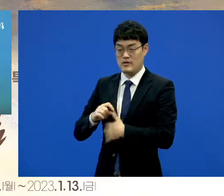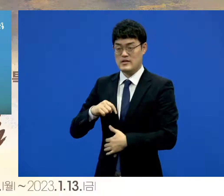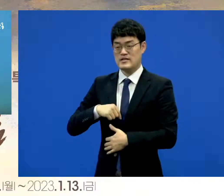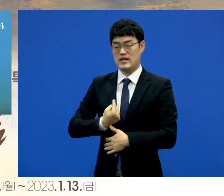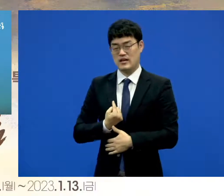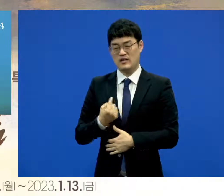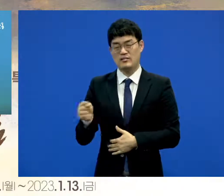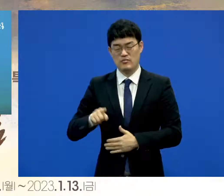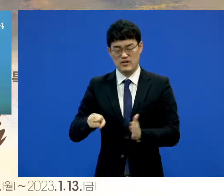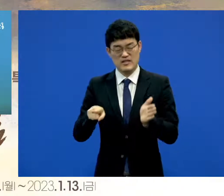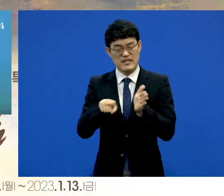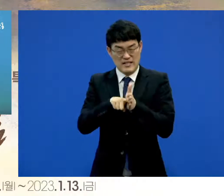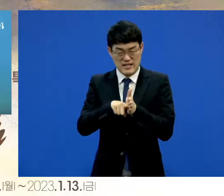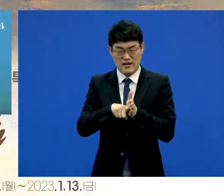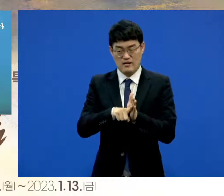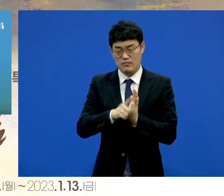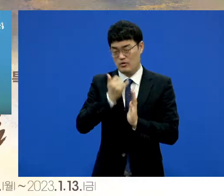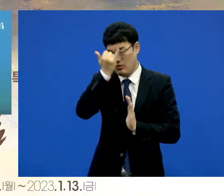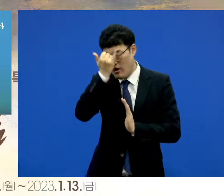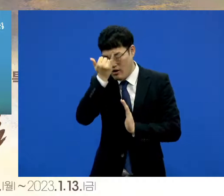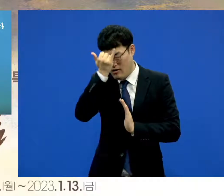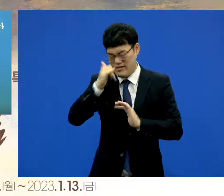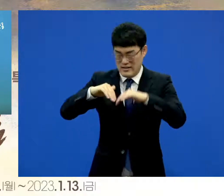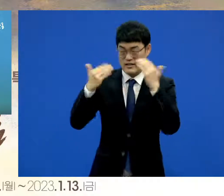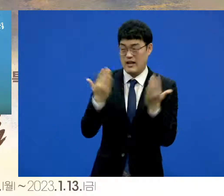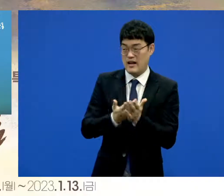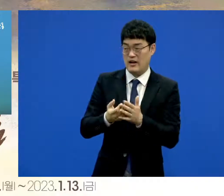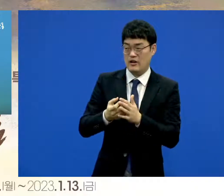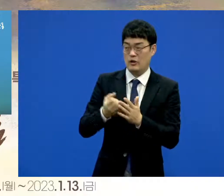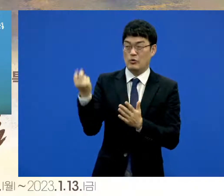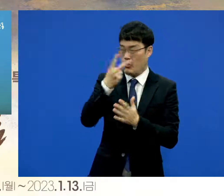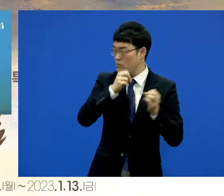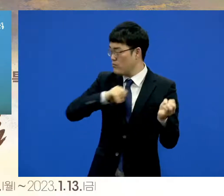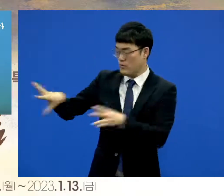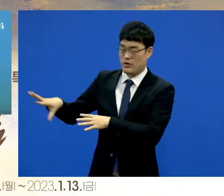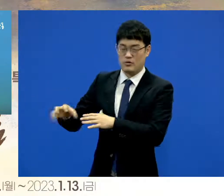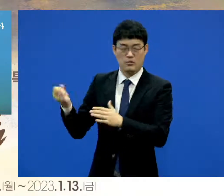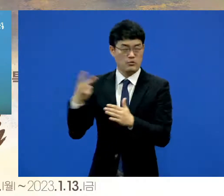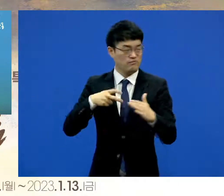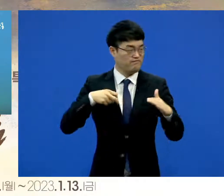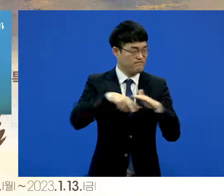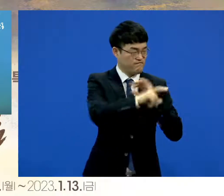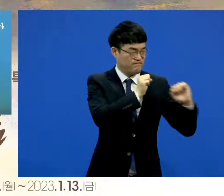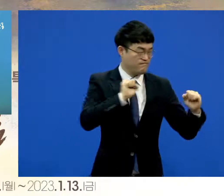그것을 크게 고려하지 않고 훌쩍 바꿔버릴 수 있는